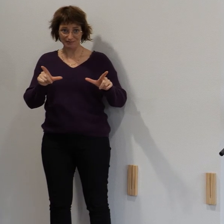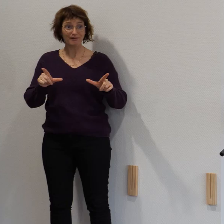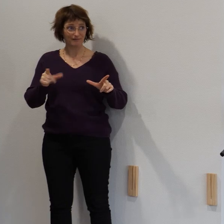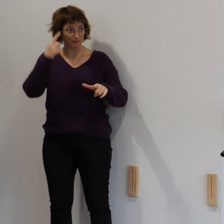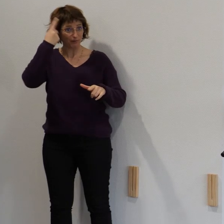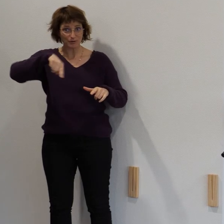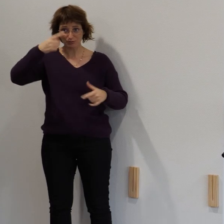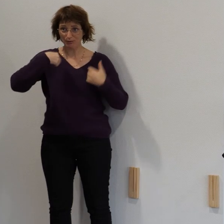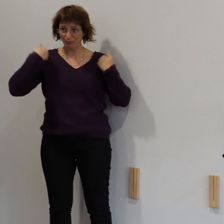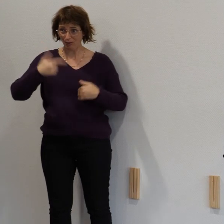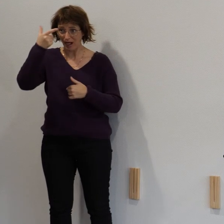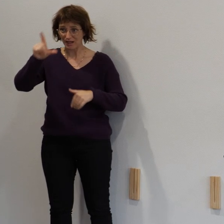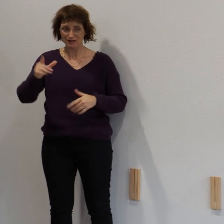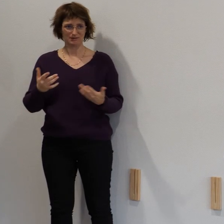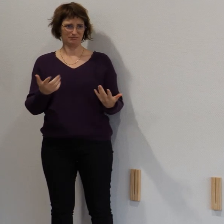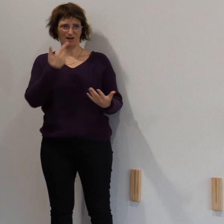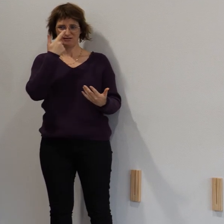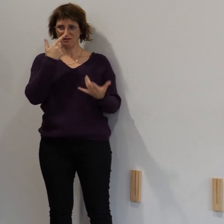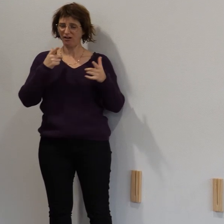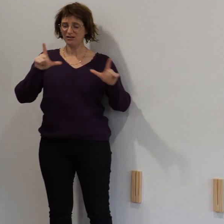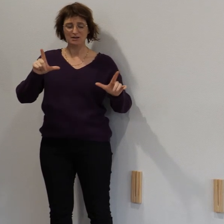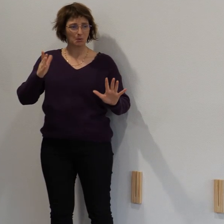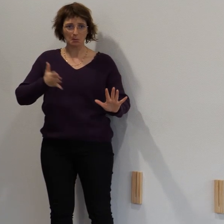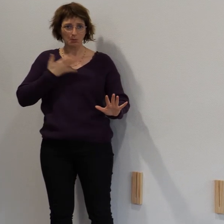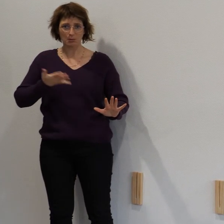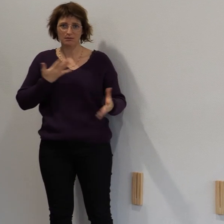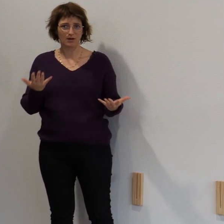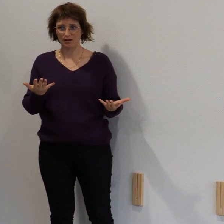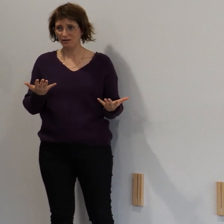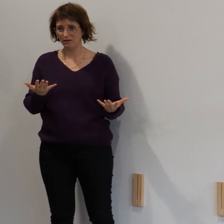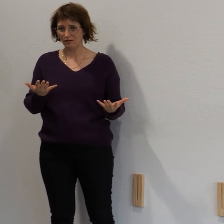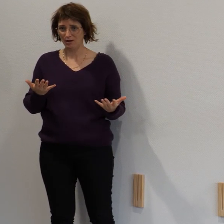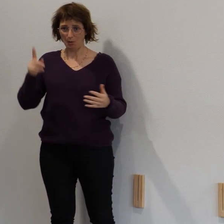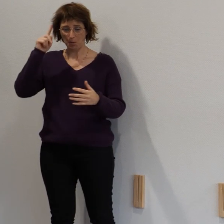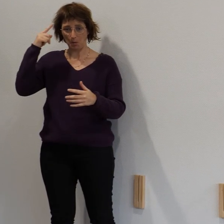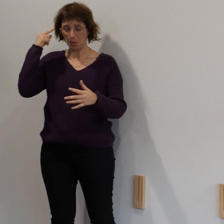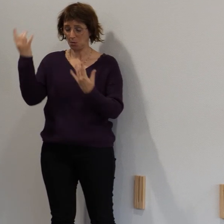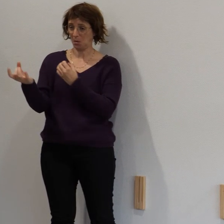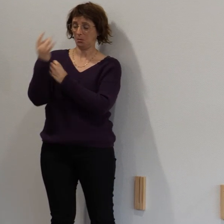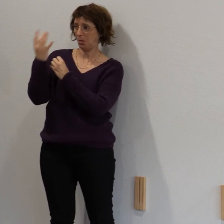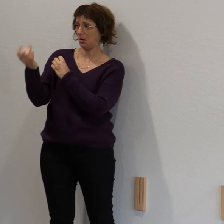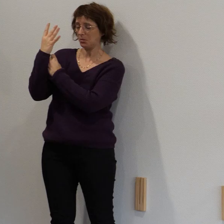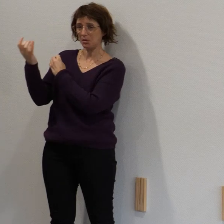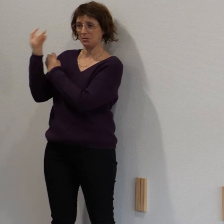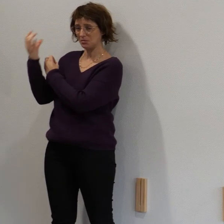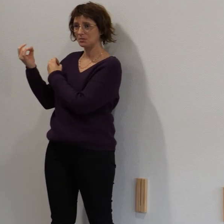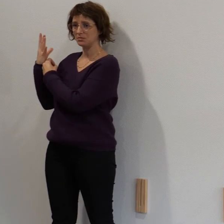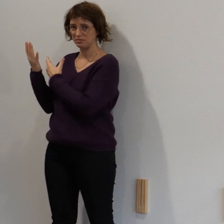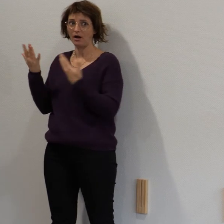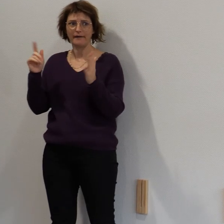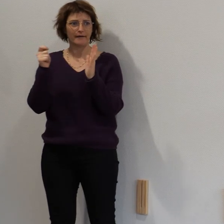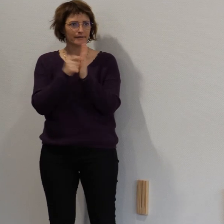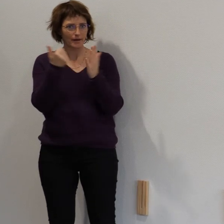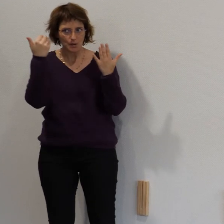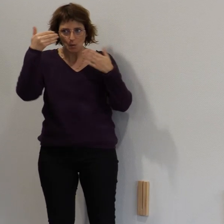direz-vous, mais à quoi ? Bon, quand on ne veut pas de vous, alors une nuit,